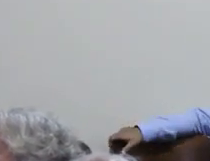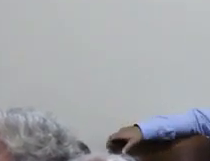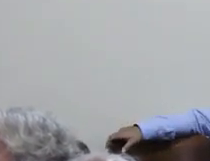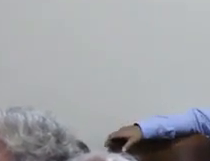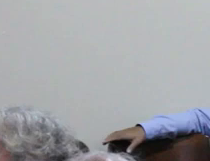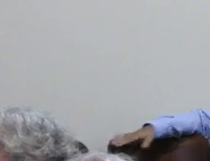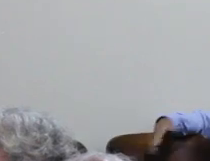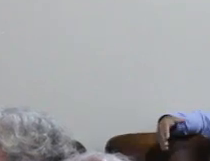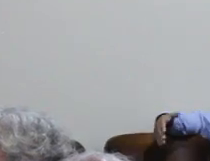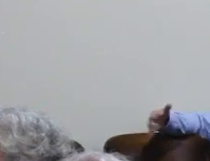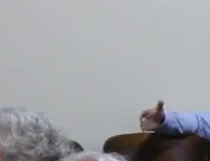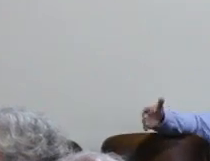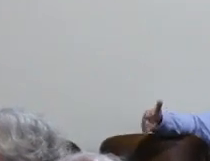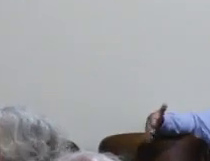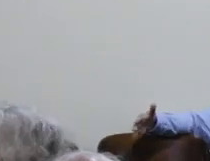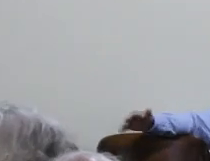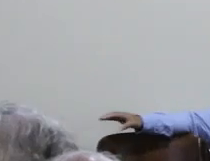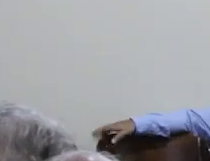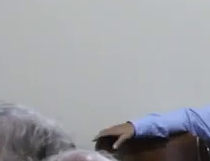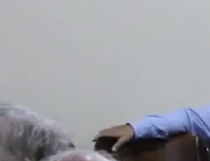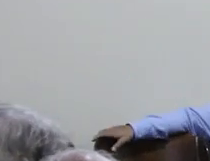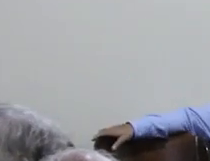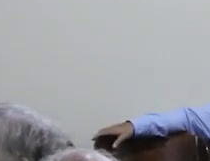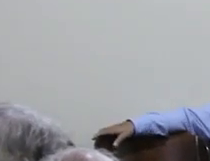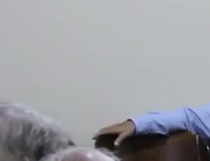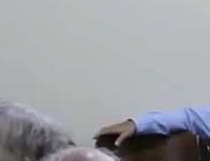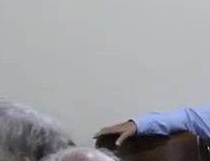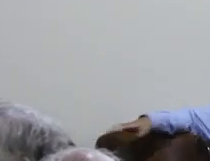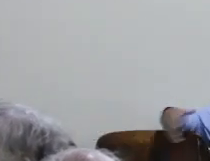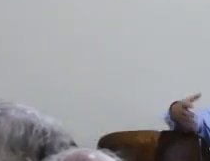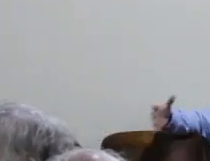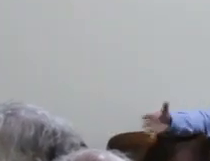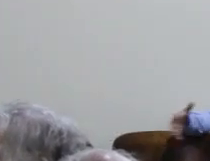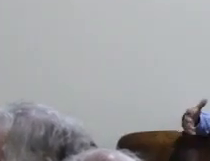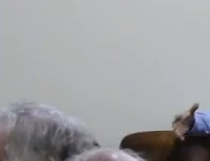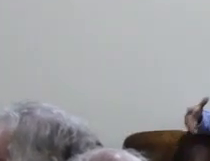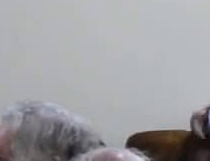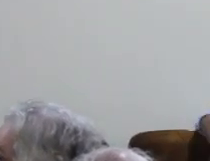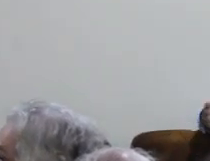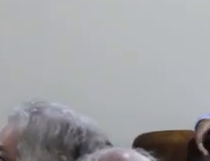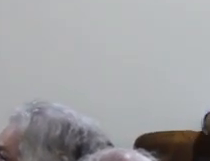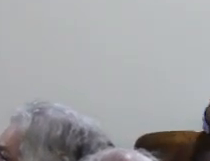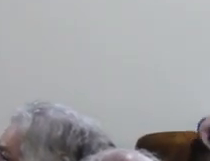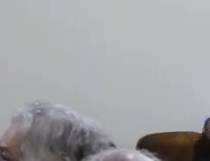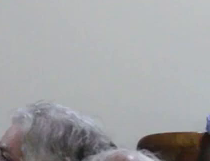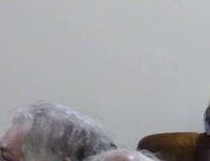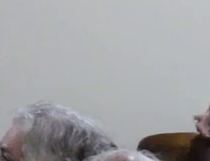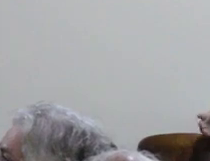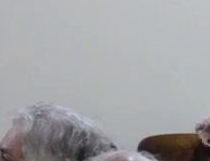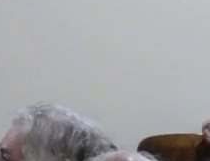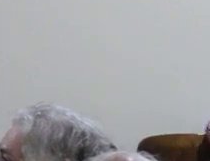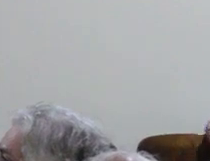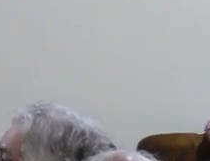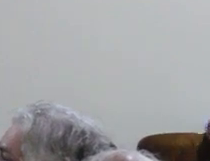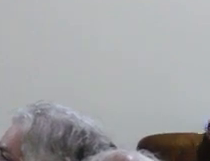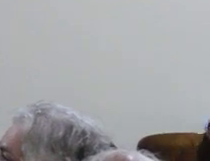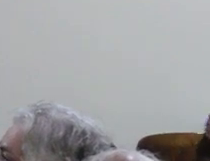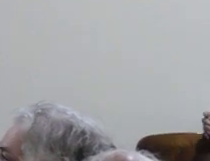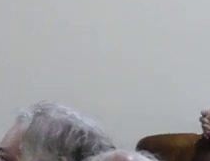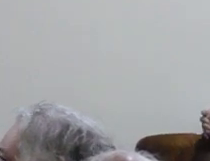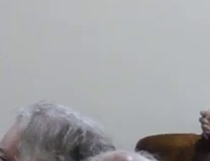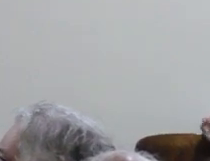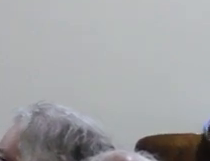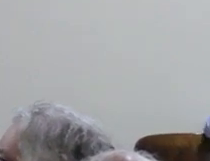respiramos isso. A minha indagação é assim, há condição de fazer tanta cultura